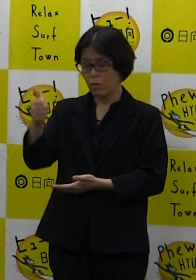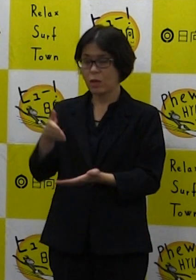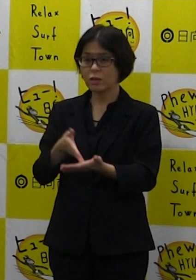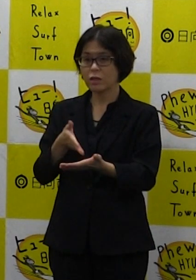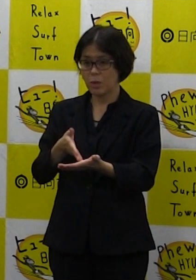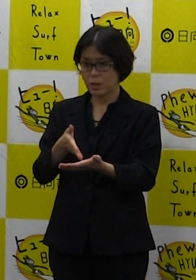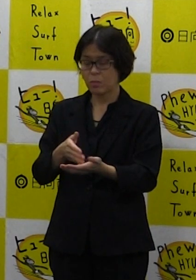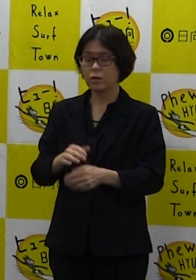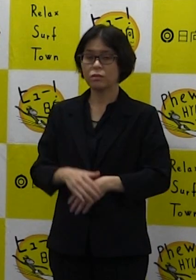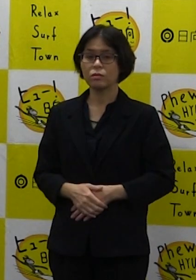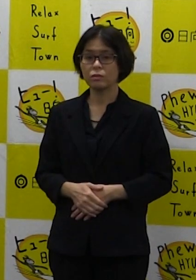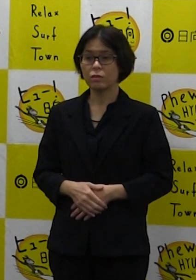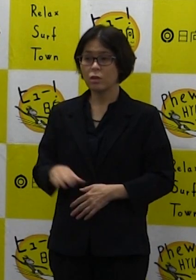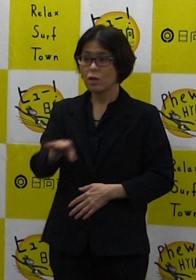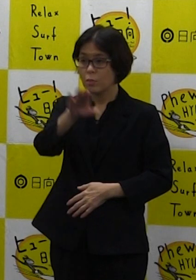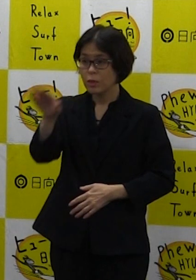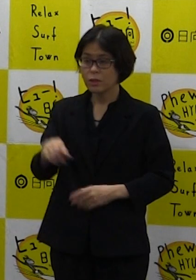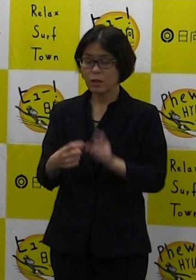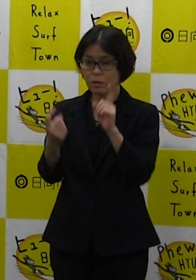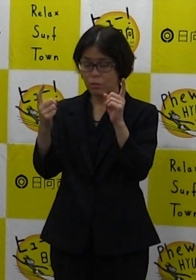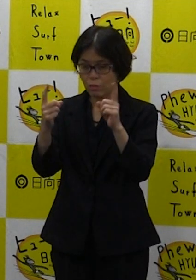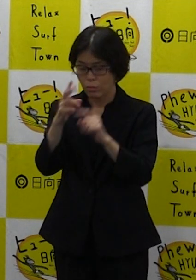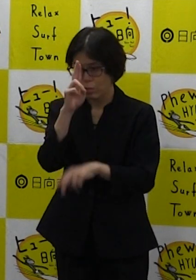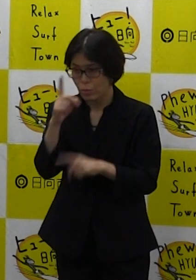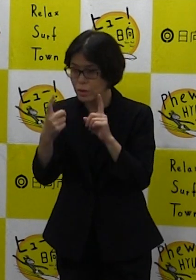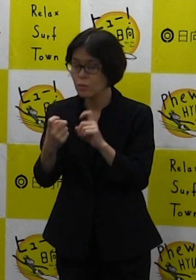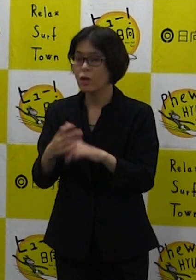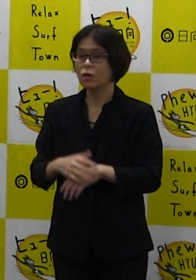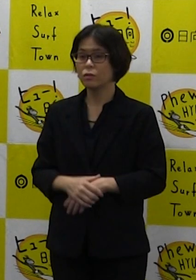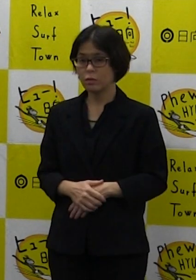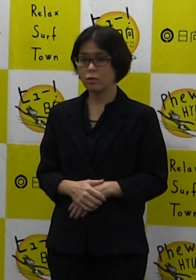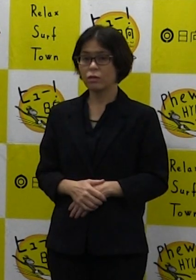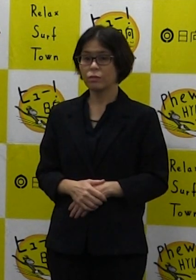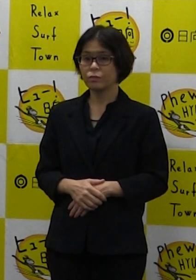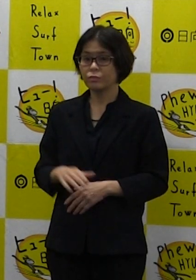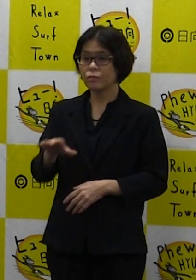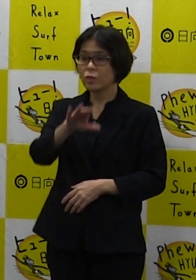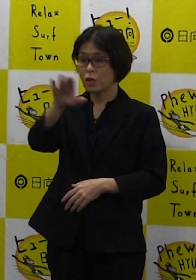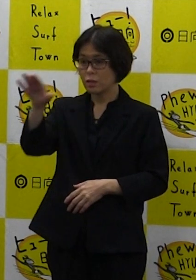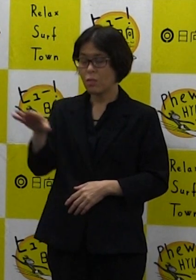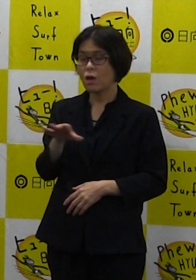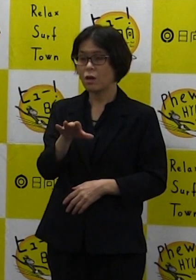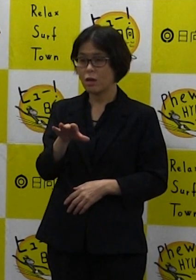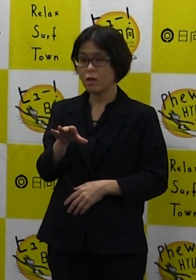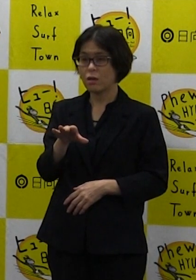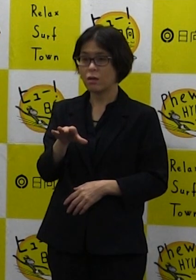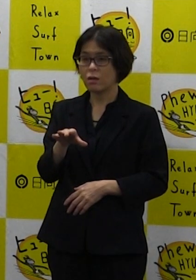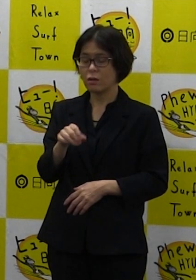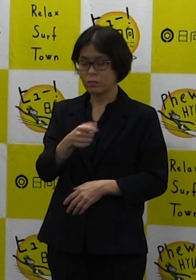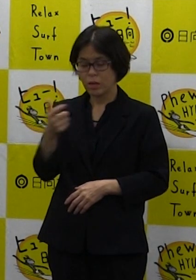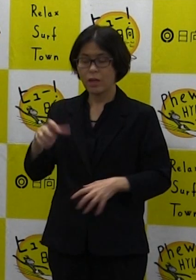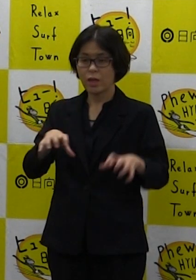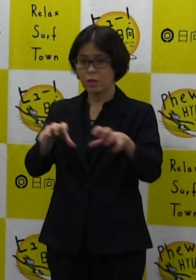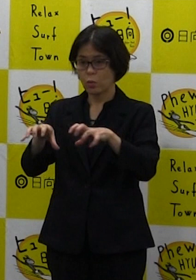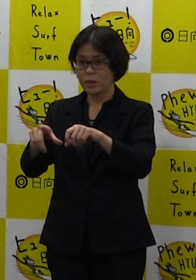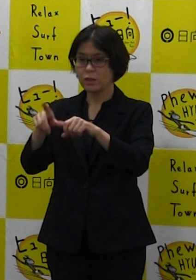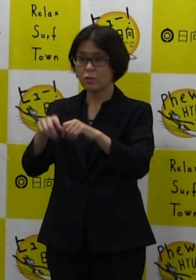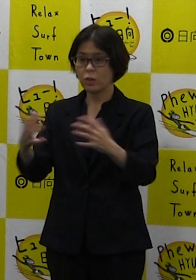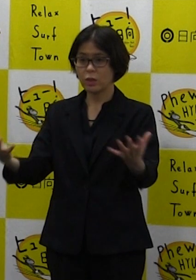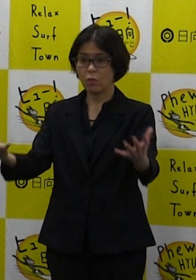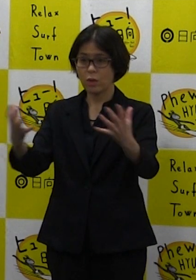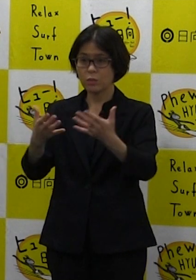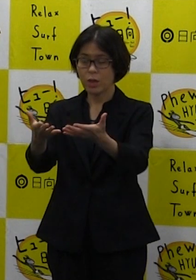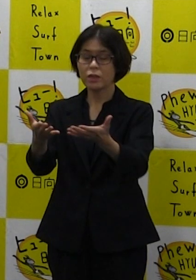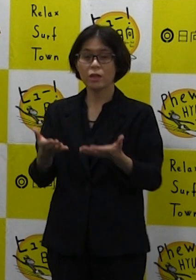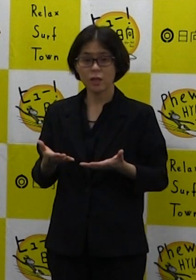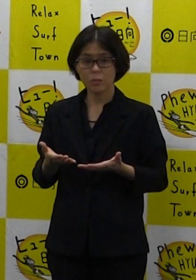はい皆さんこんにちは報道機関の皆さんにはですね大変あのお忙しい中にお集まり